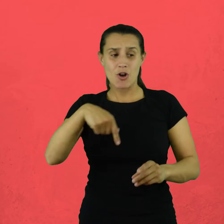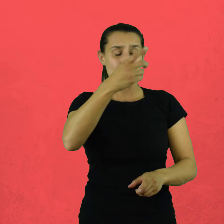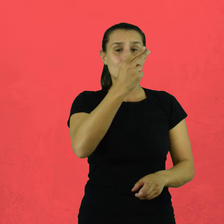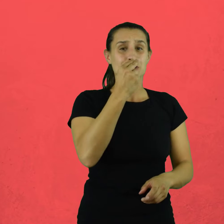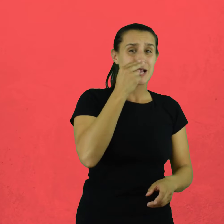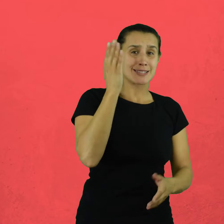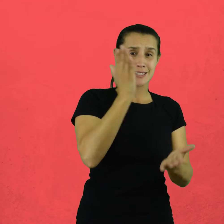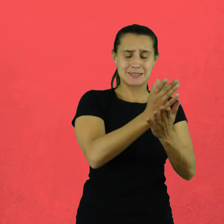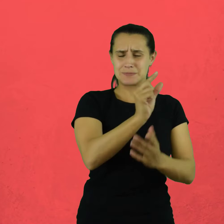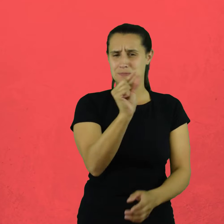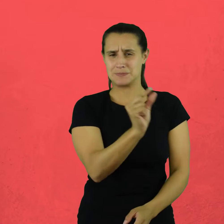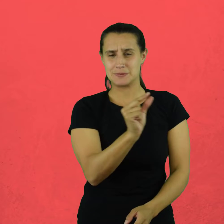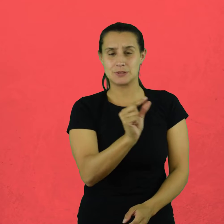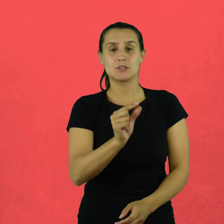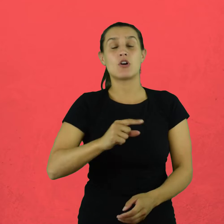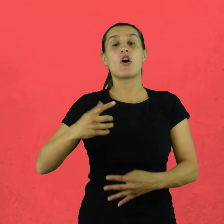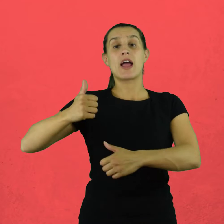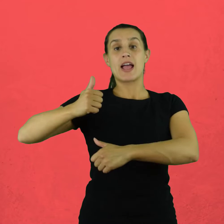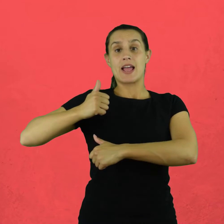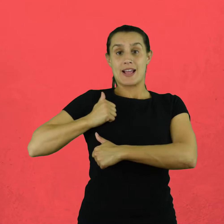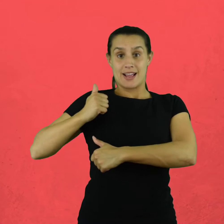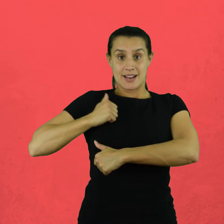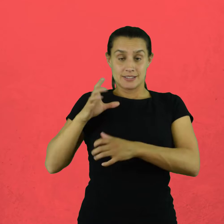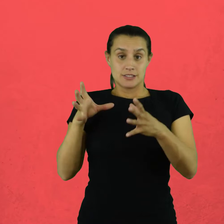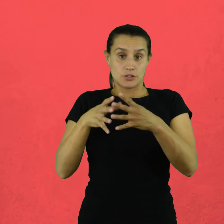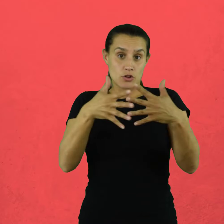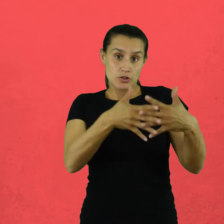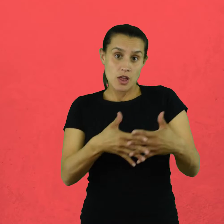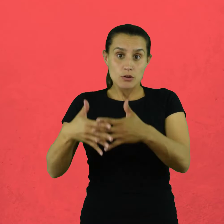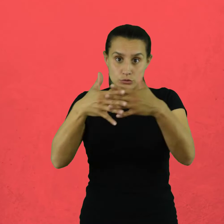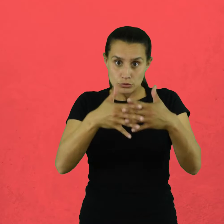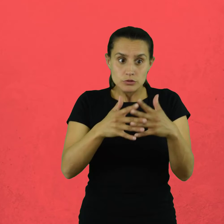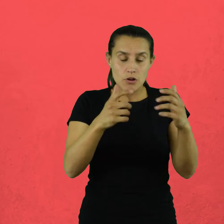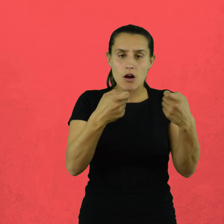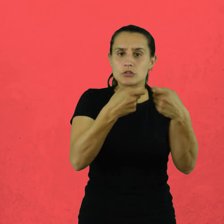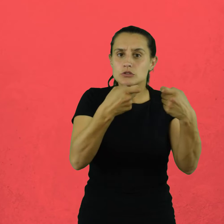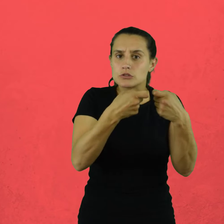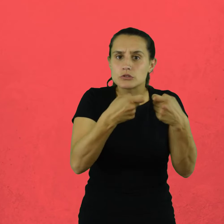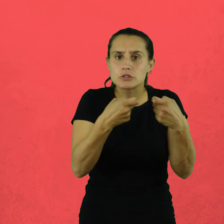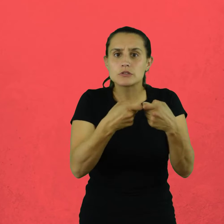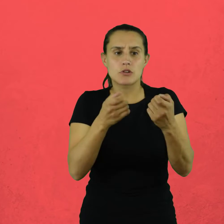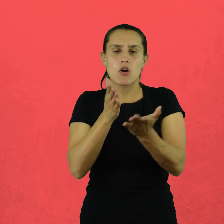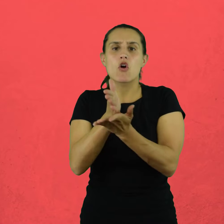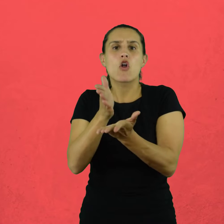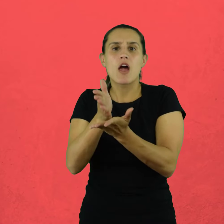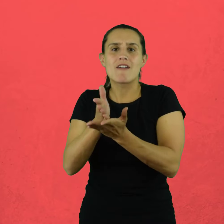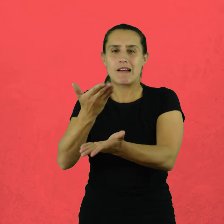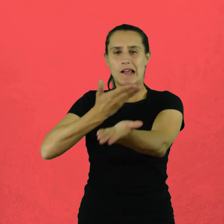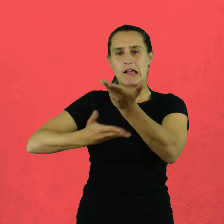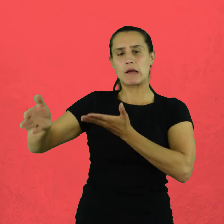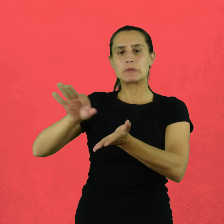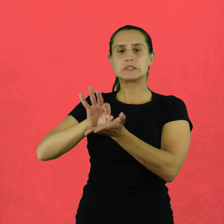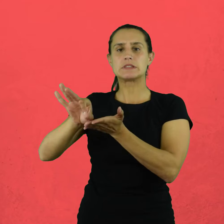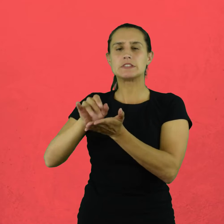los castigados. El ejército norteamericano tenía una organización que colaboró con los escapes a cambio de